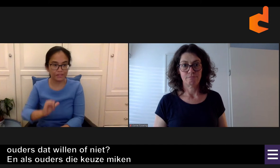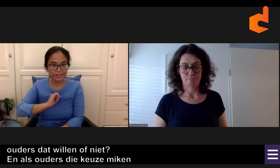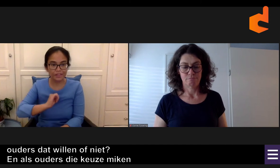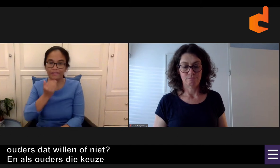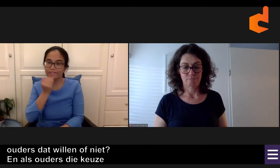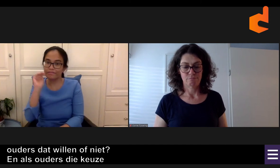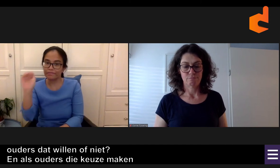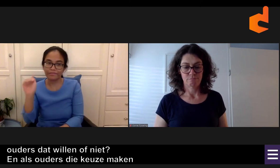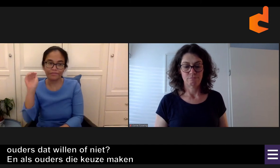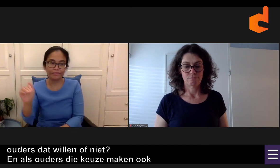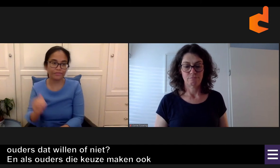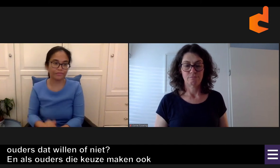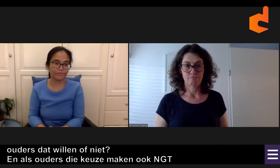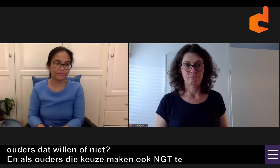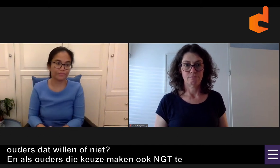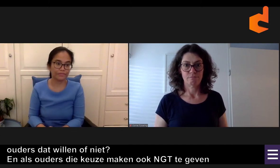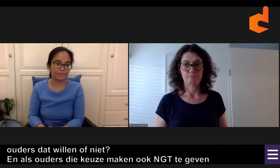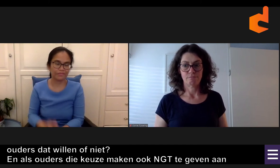hun dove kinderen, om dat